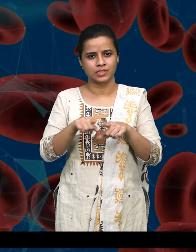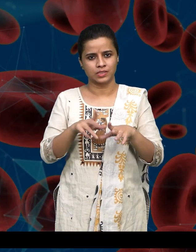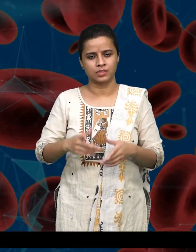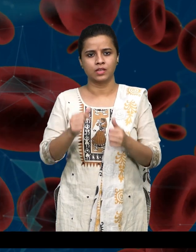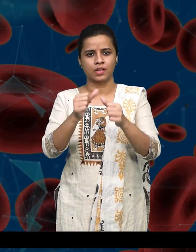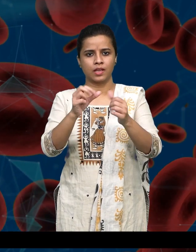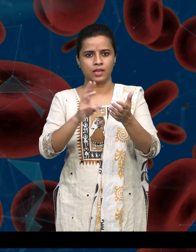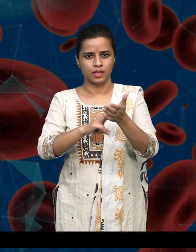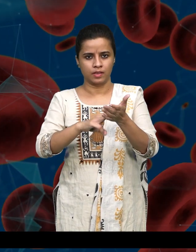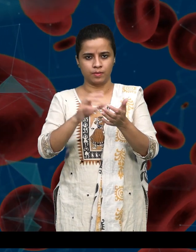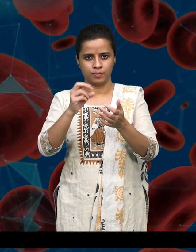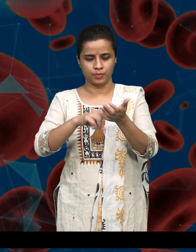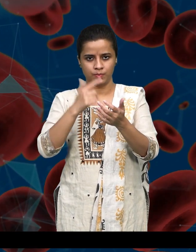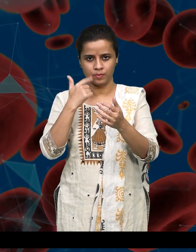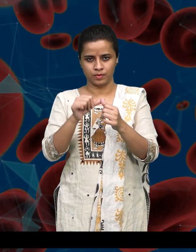अमोनिया,